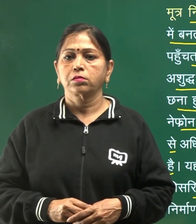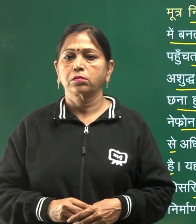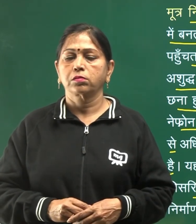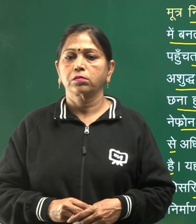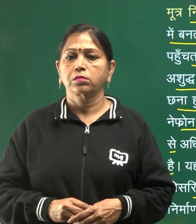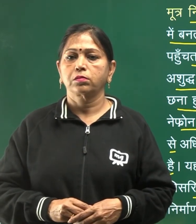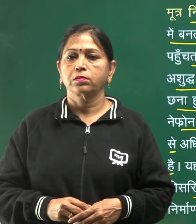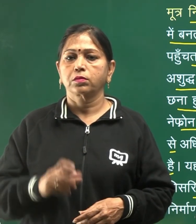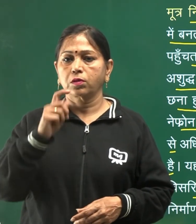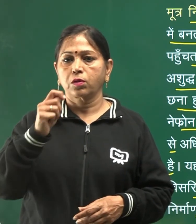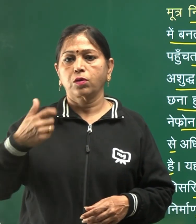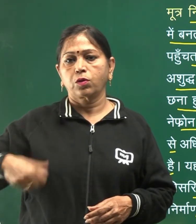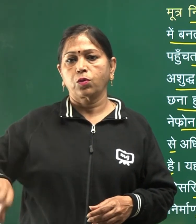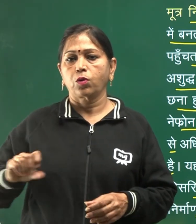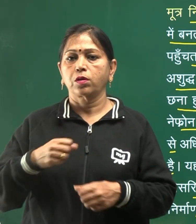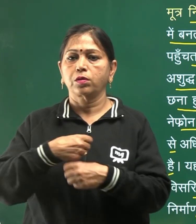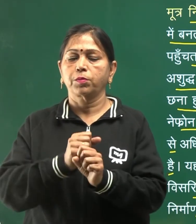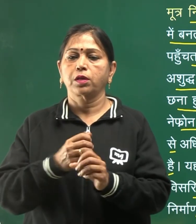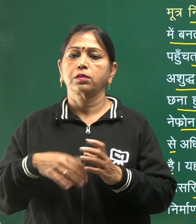मूत्र का निर्माण करते हैं।